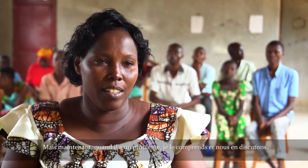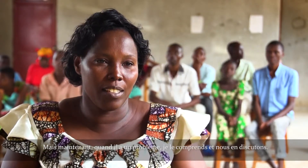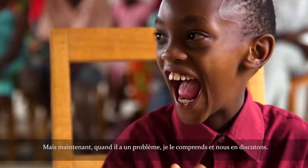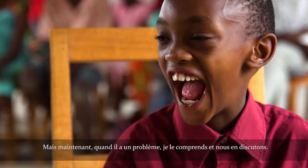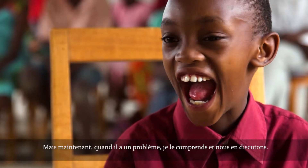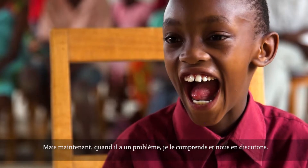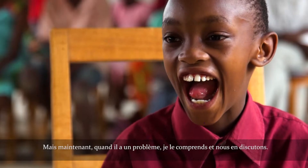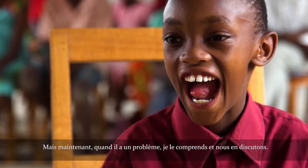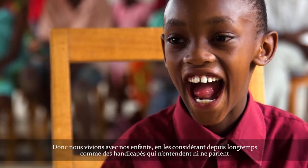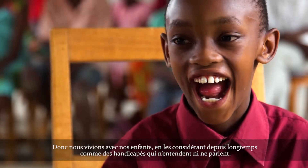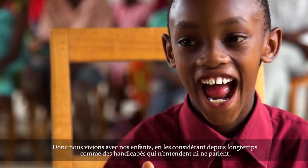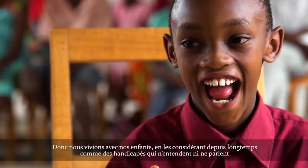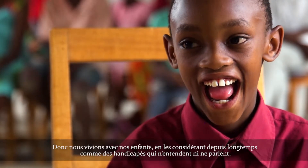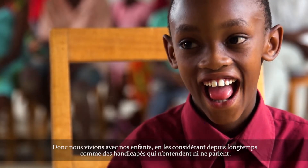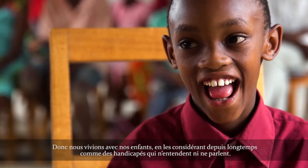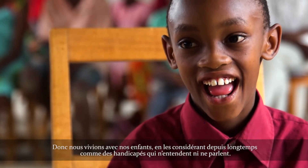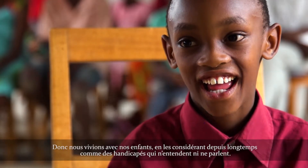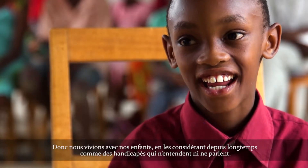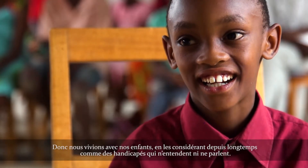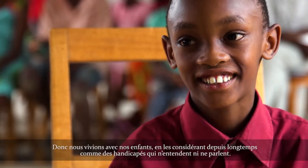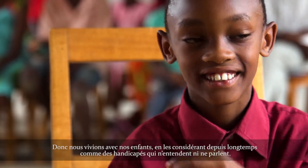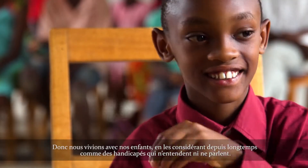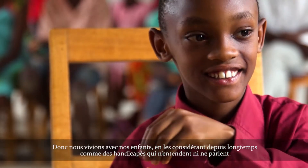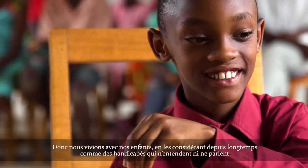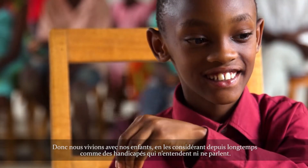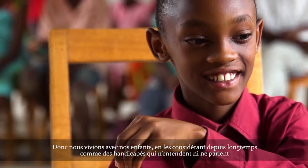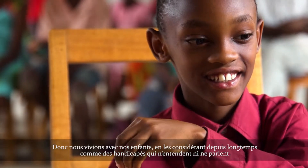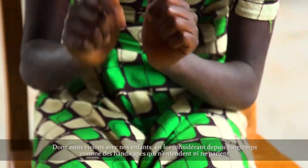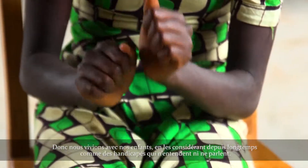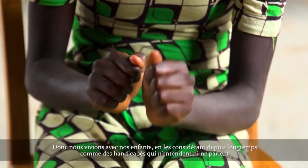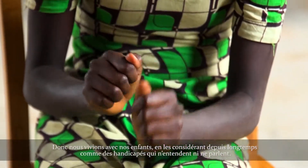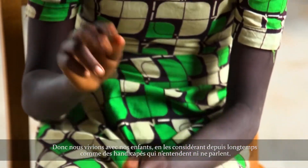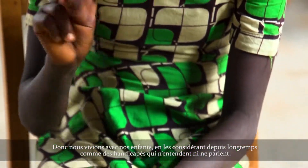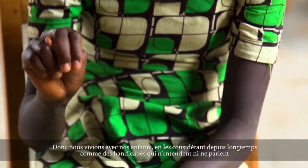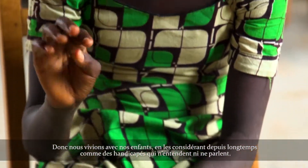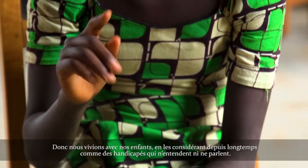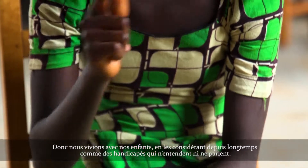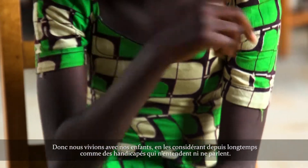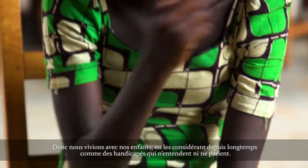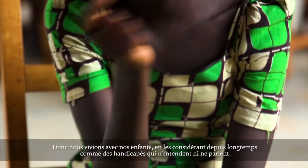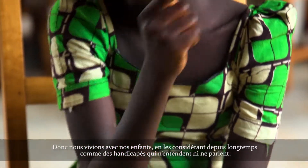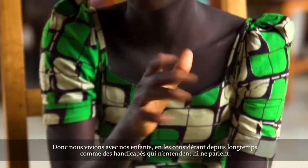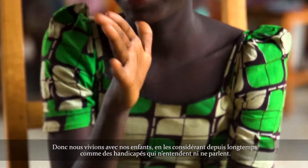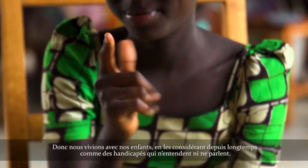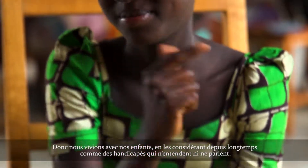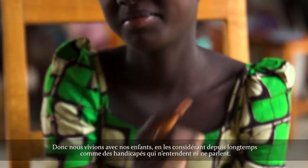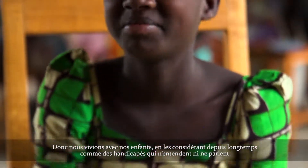tukaganira rero twari tubanye abana tuhari tubafatanye ya mico ya kera kuvuga ngo abana n'ibimuga ntibumva